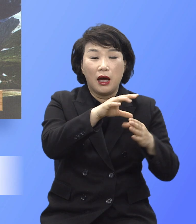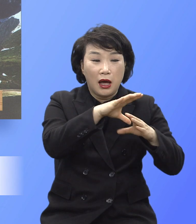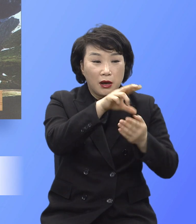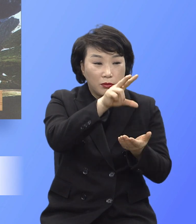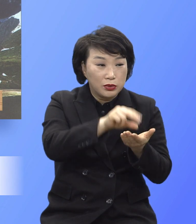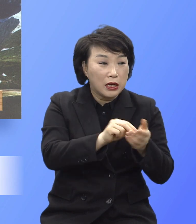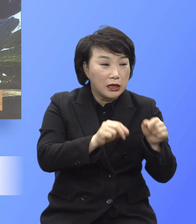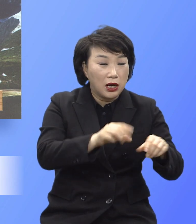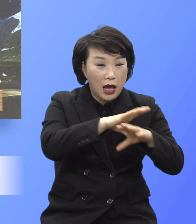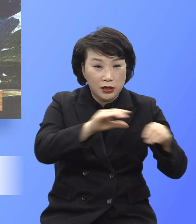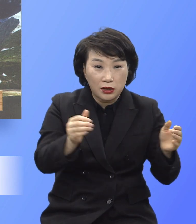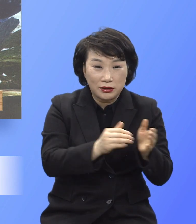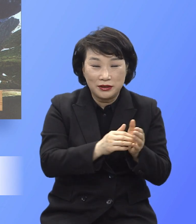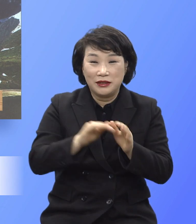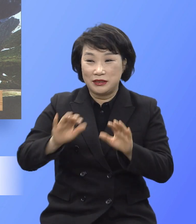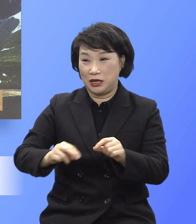해결해서